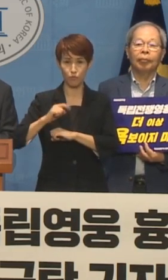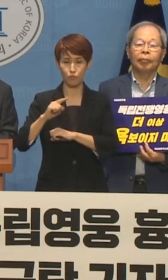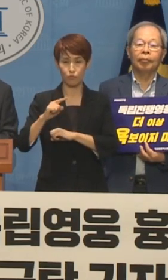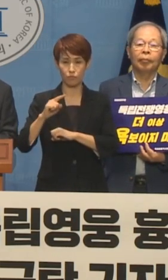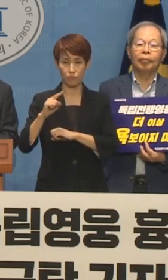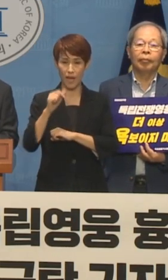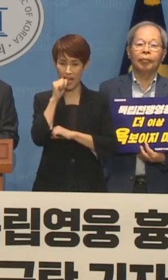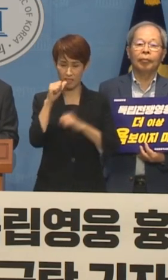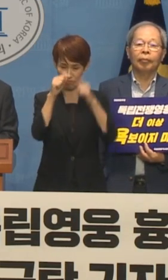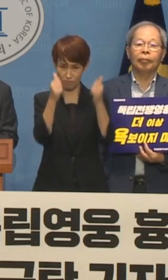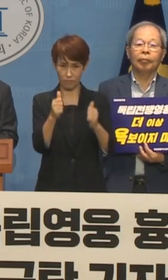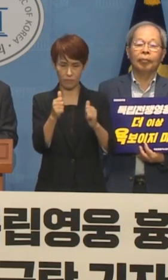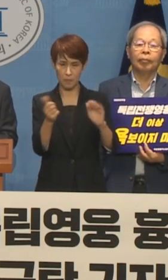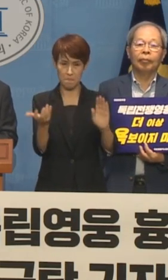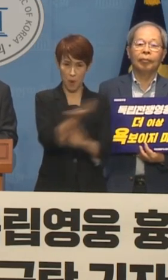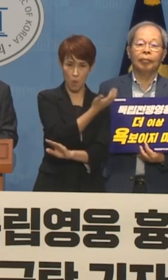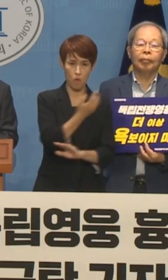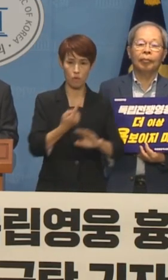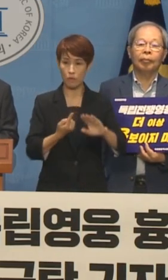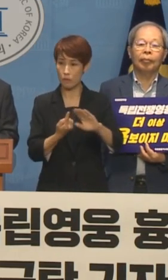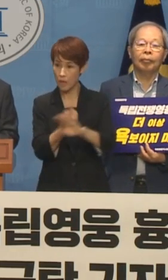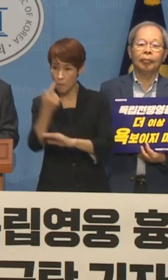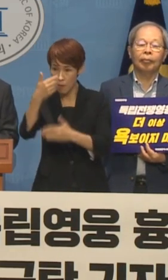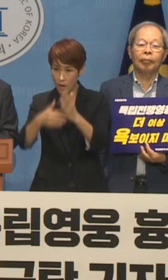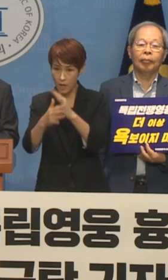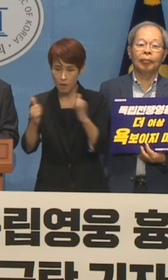것에 대해서 크게 반대해 왔습니다.